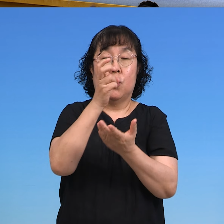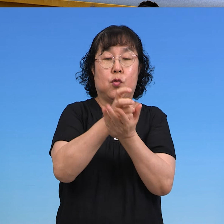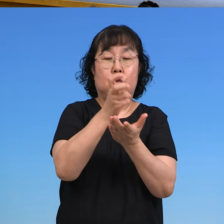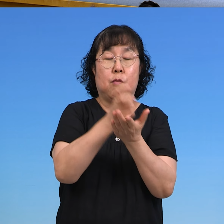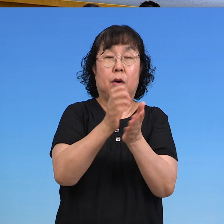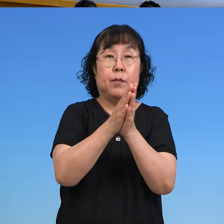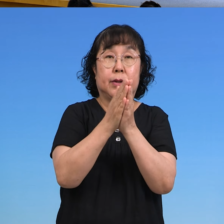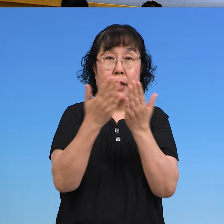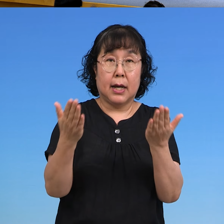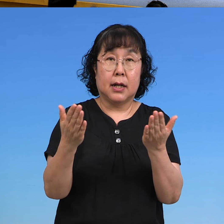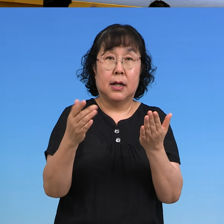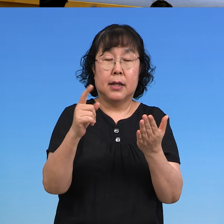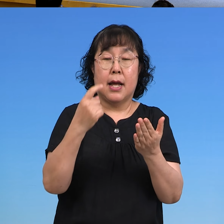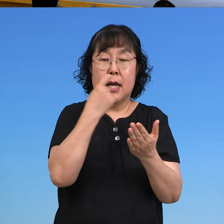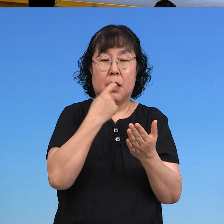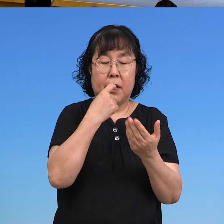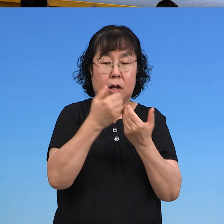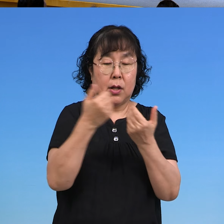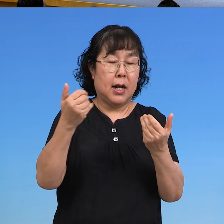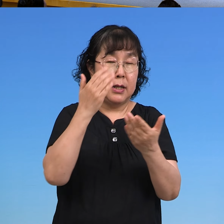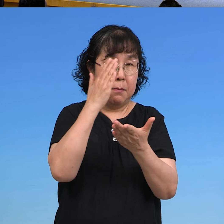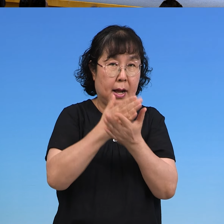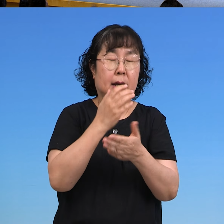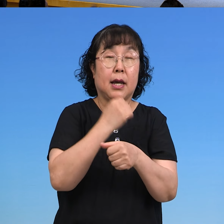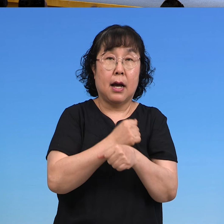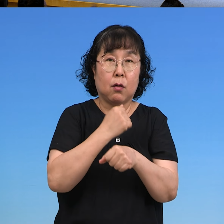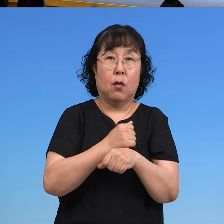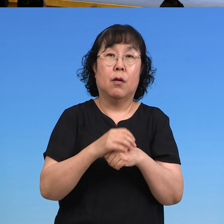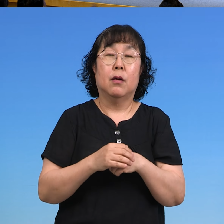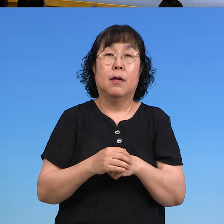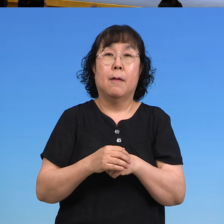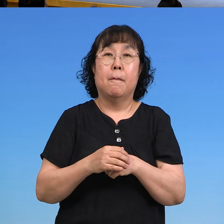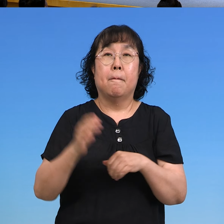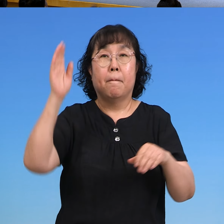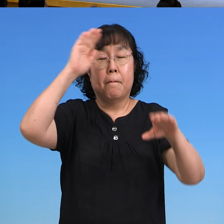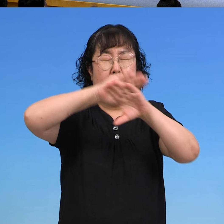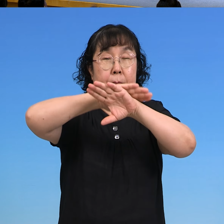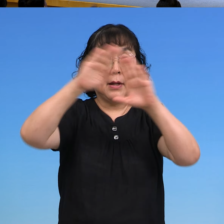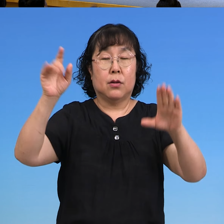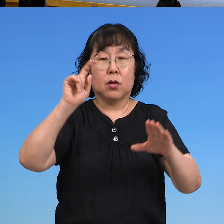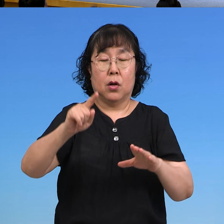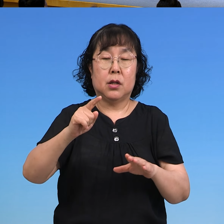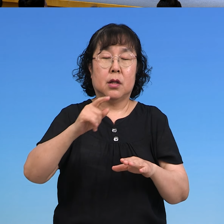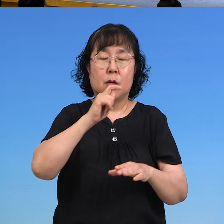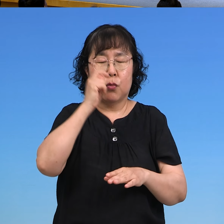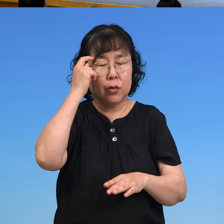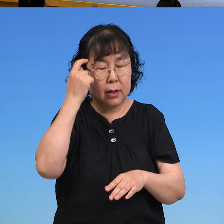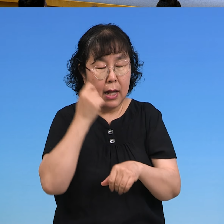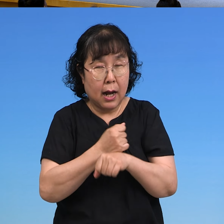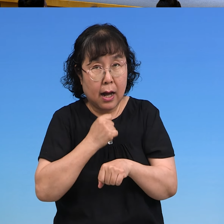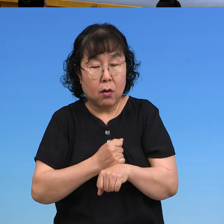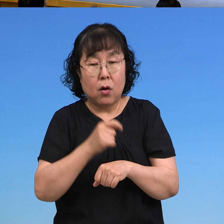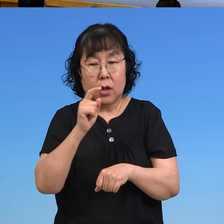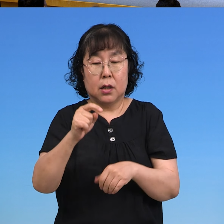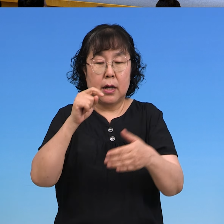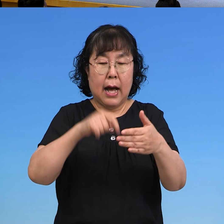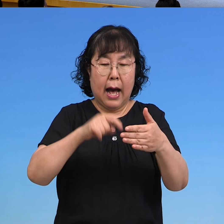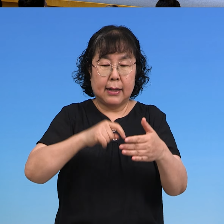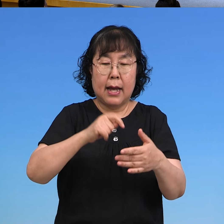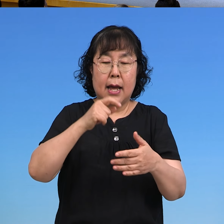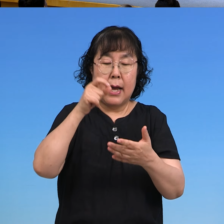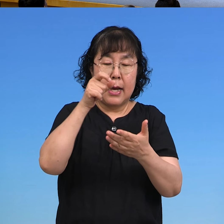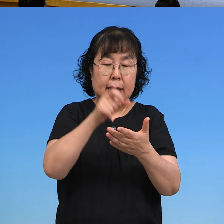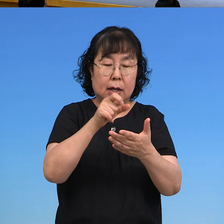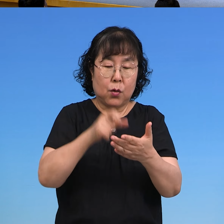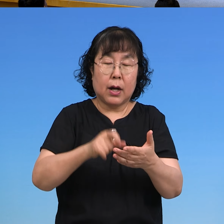율법책을 내 입에서 떠나지 말게 하며 주야로 그것을 묵상하여 그 안에 기록된 대로 다 지켜